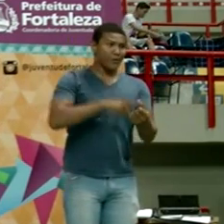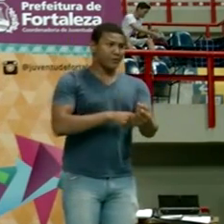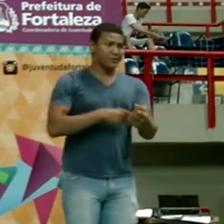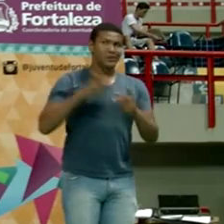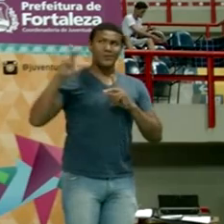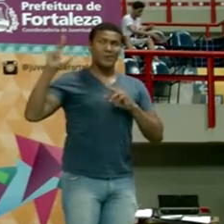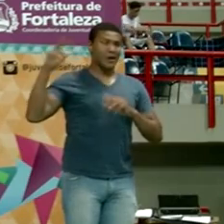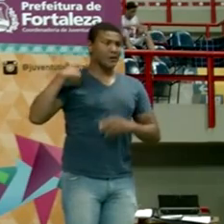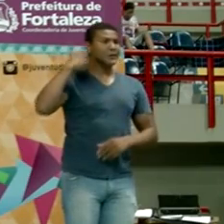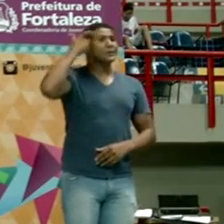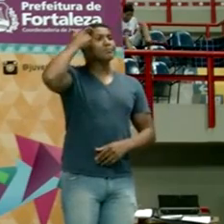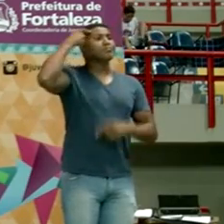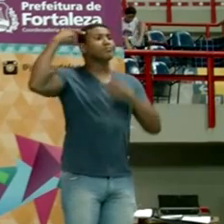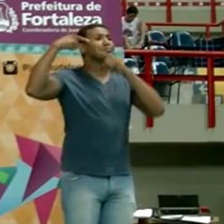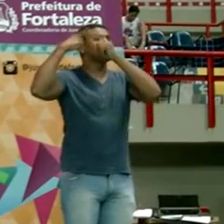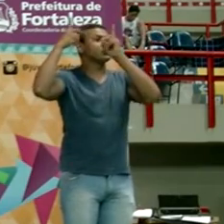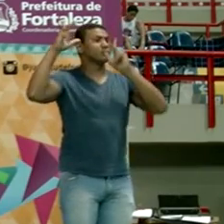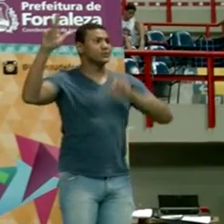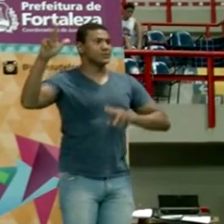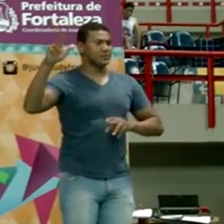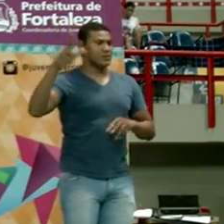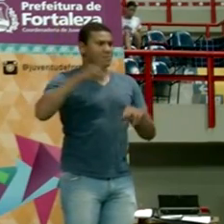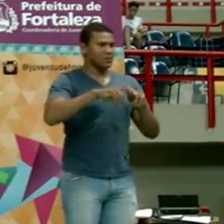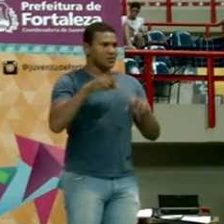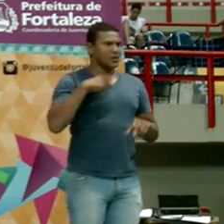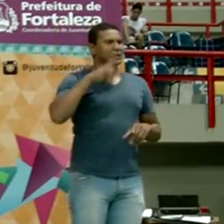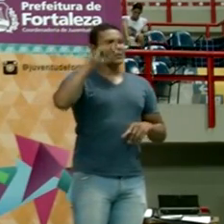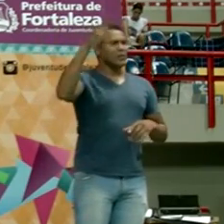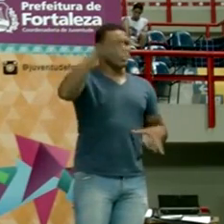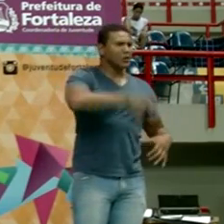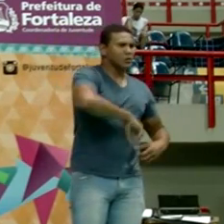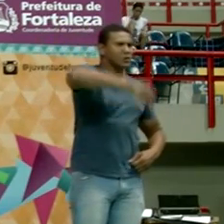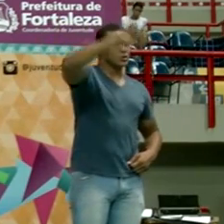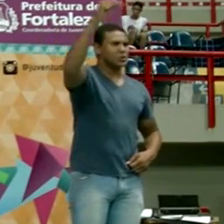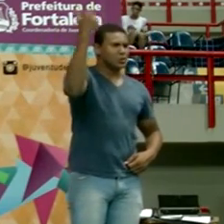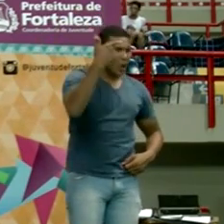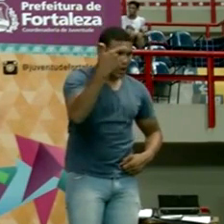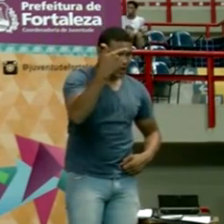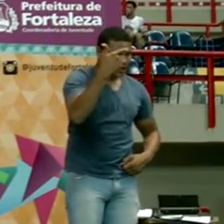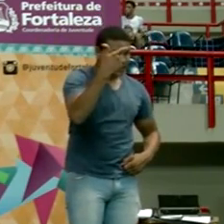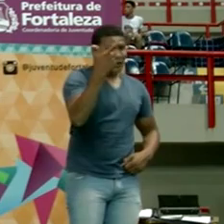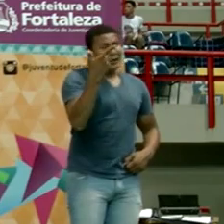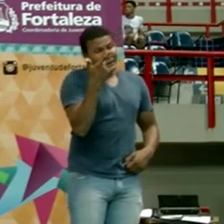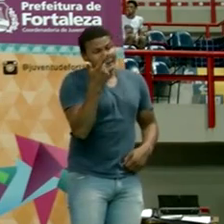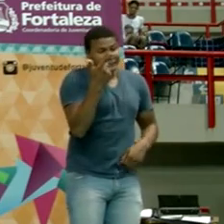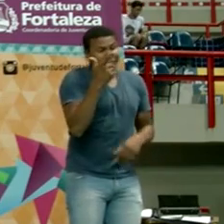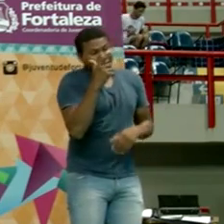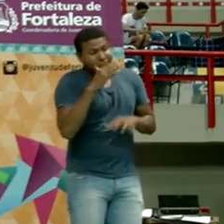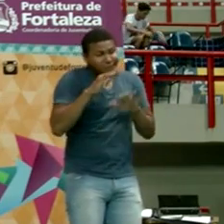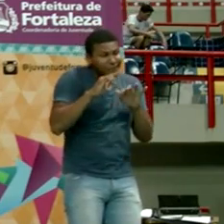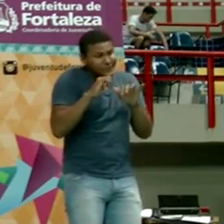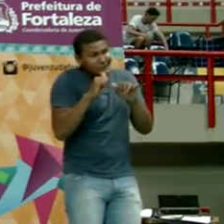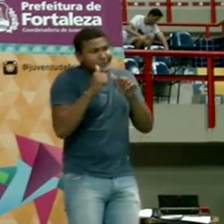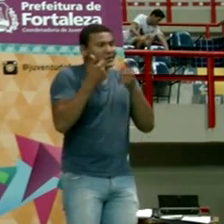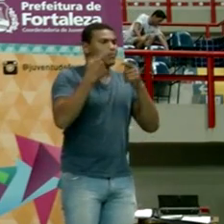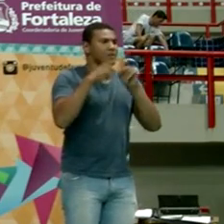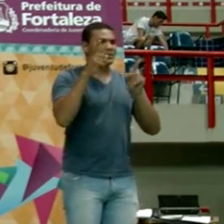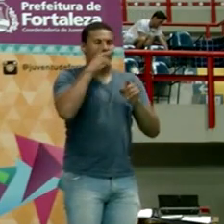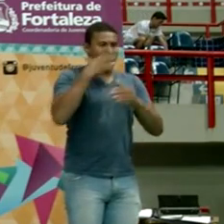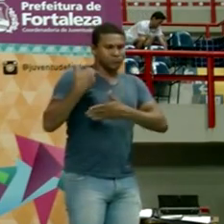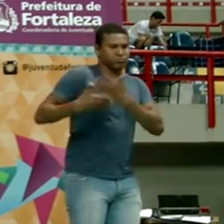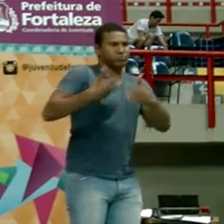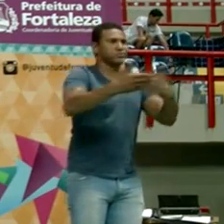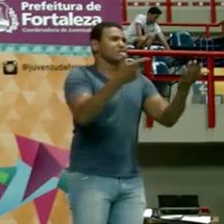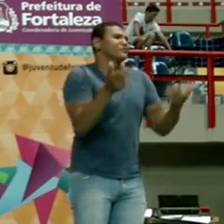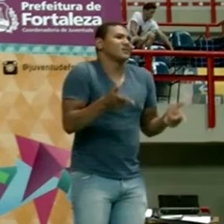Brasil. Dom Pedro II melhorou alguma coisa, mas também praticamente não se avançou nas questões sociais